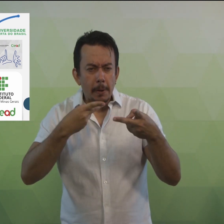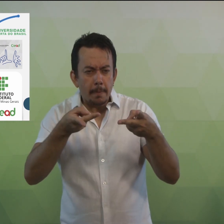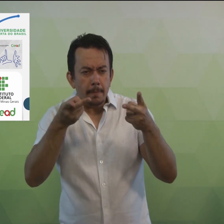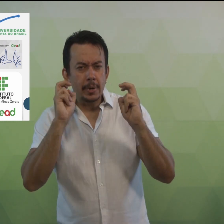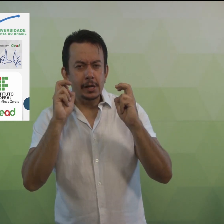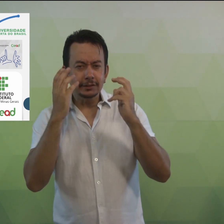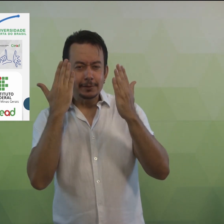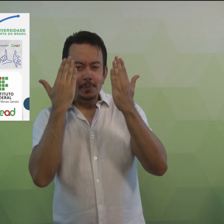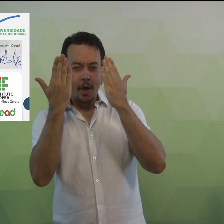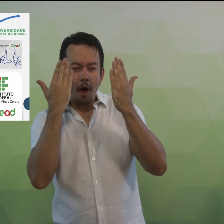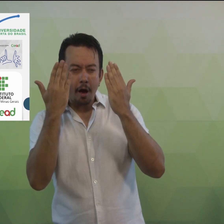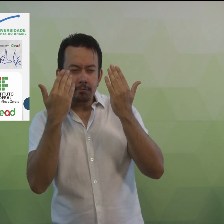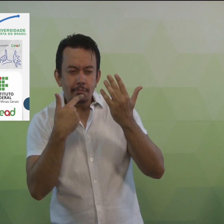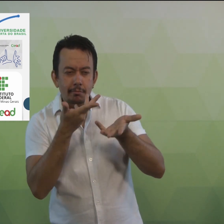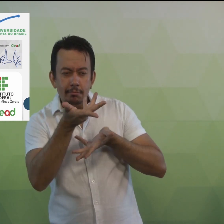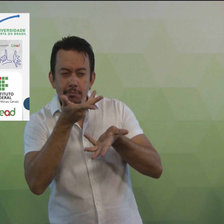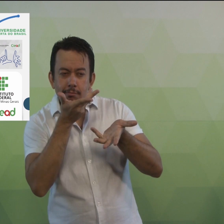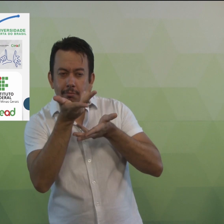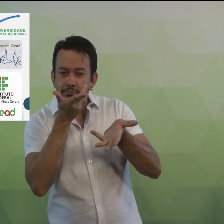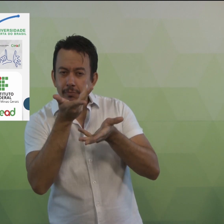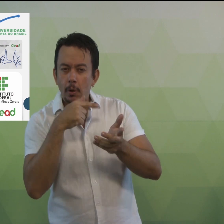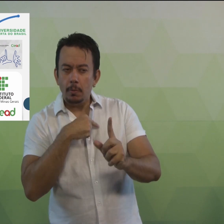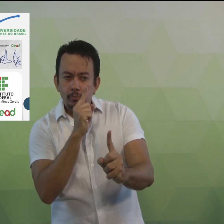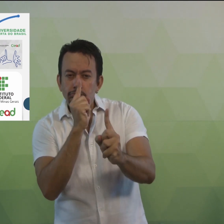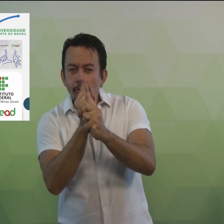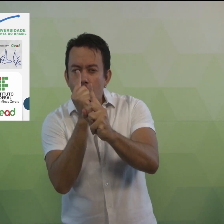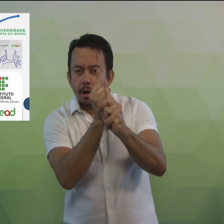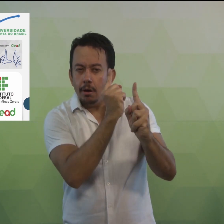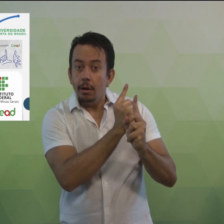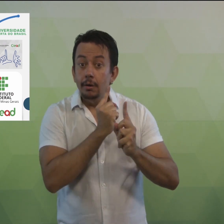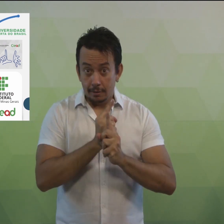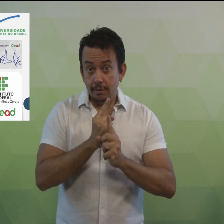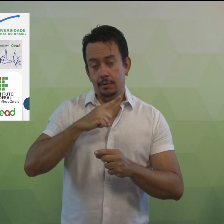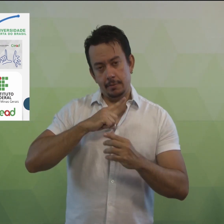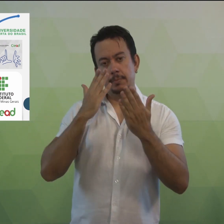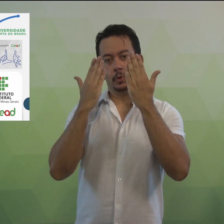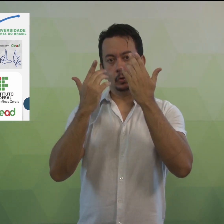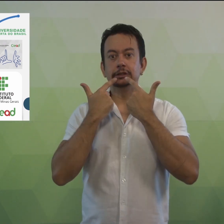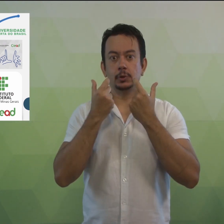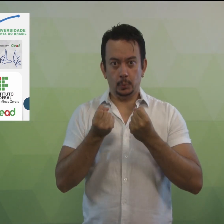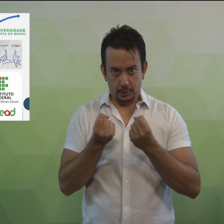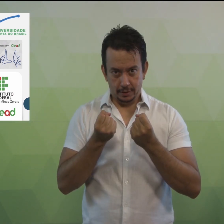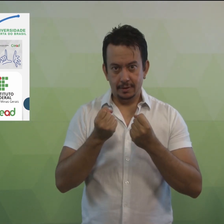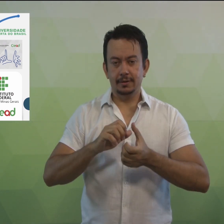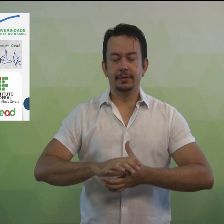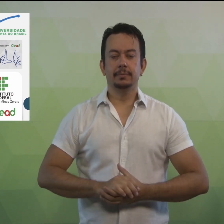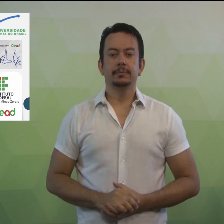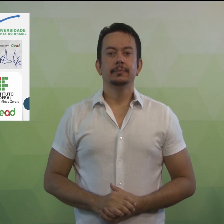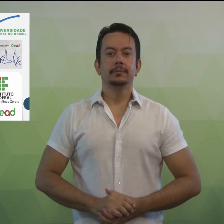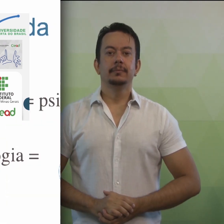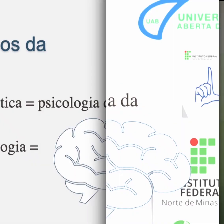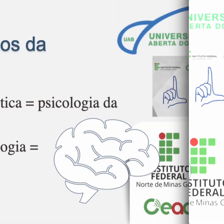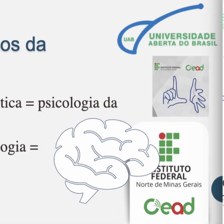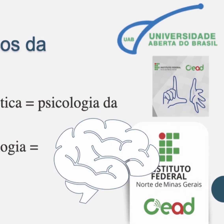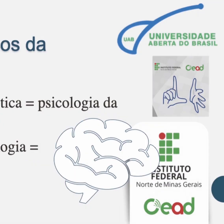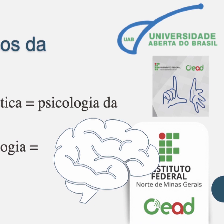na parte oral, temos a psicologia linguística e nós iremos trabalhar sobre isso.